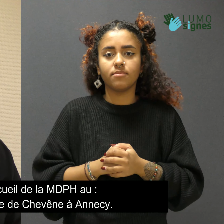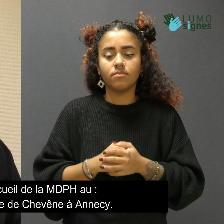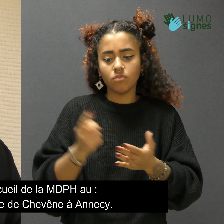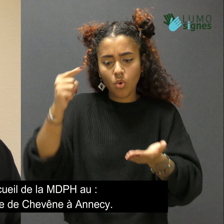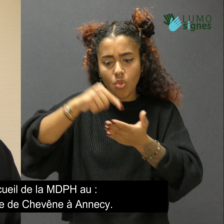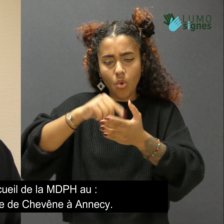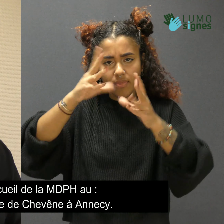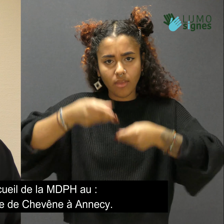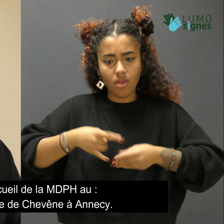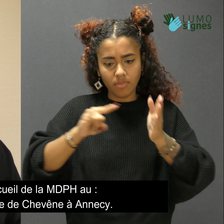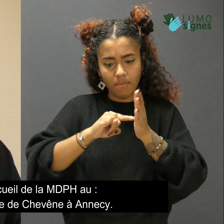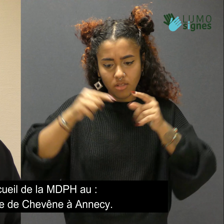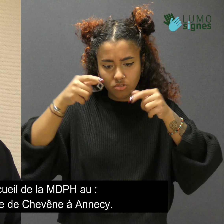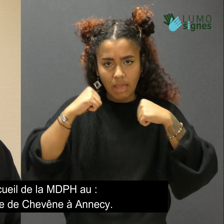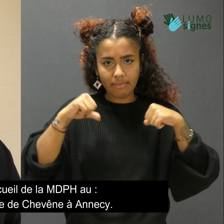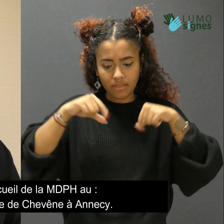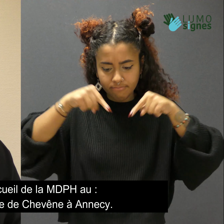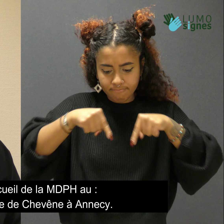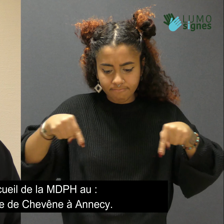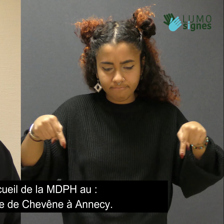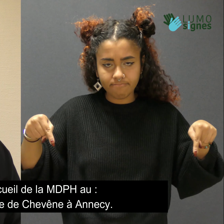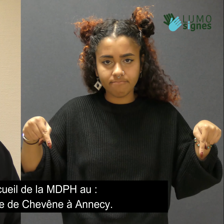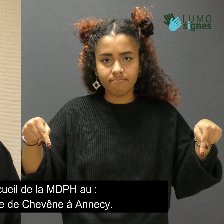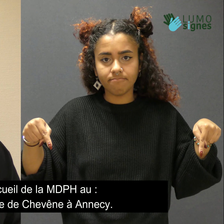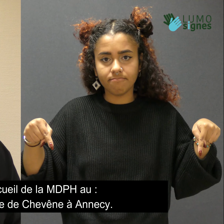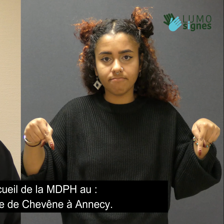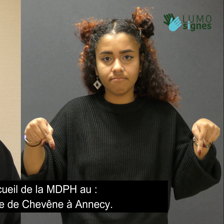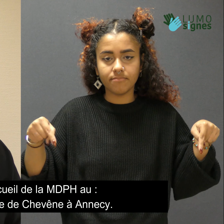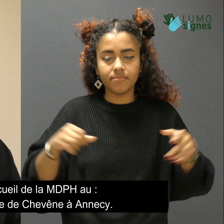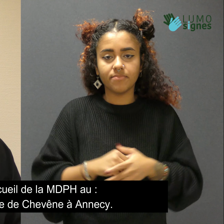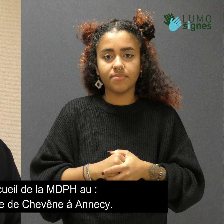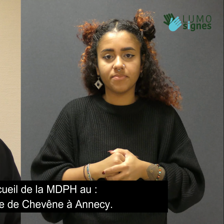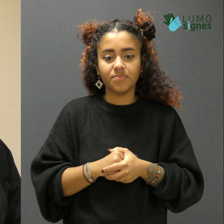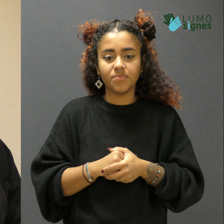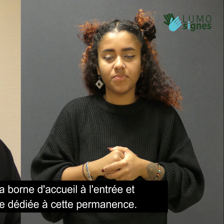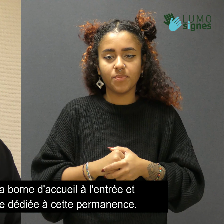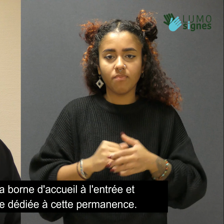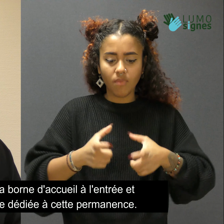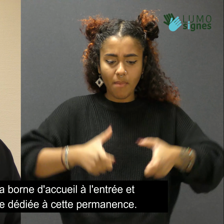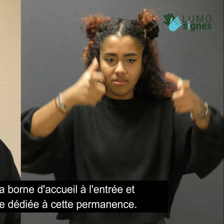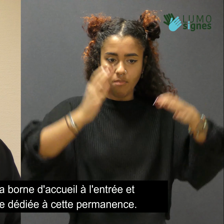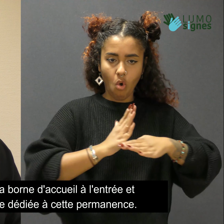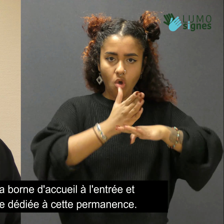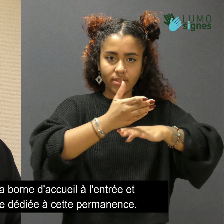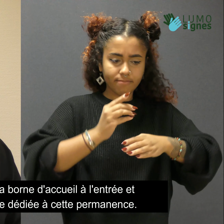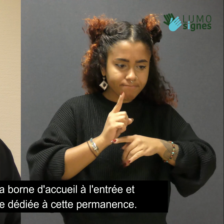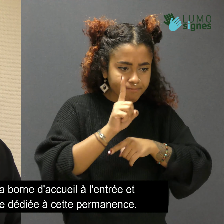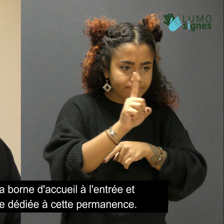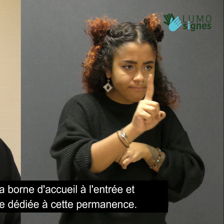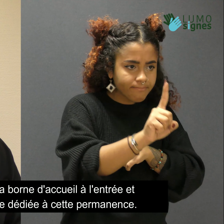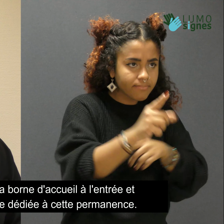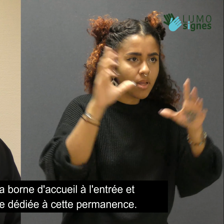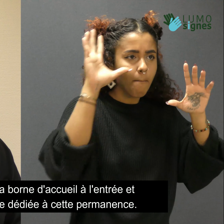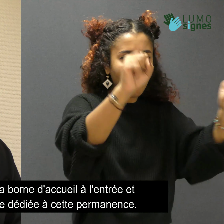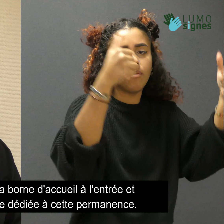'accueil de la NDPH au 26 Avenue de Chevennes à Annecy. Avancez vers la borne d'accueil à l'entrée